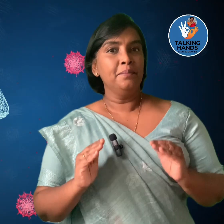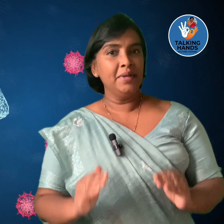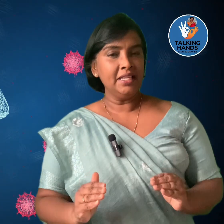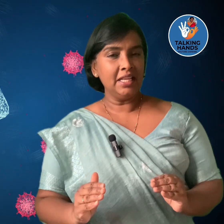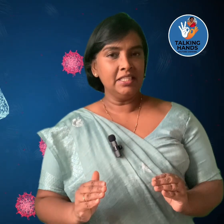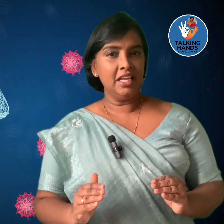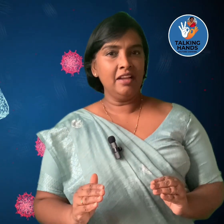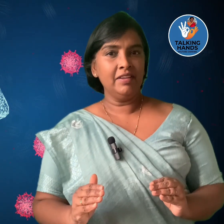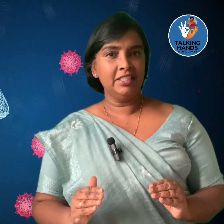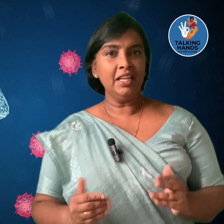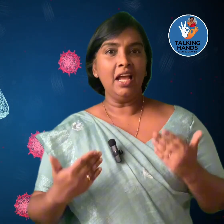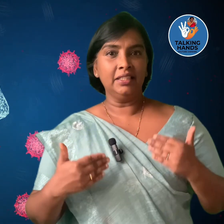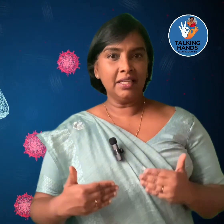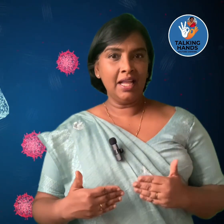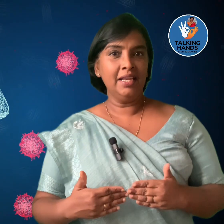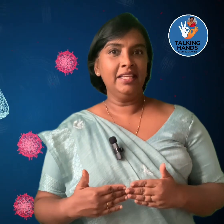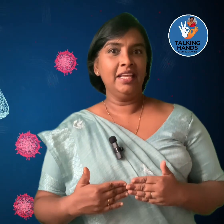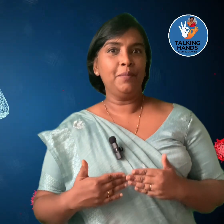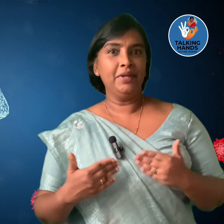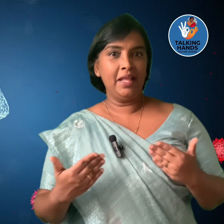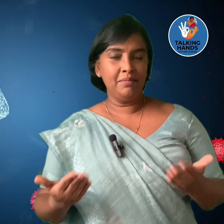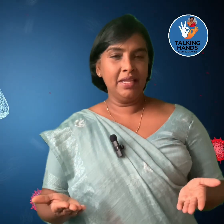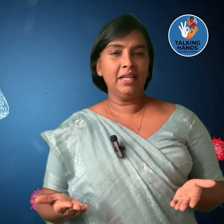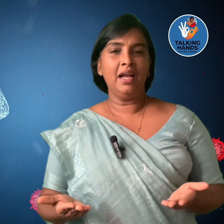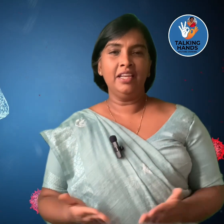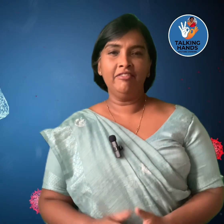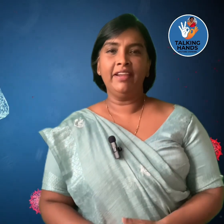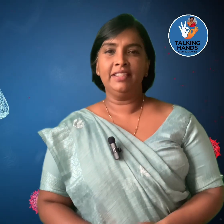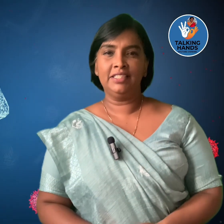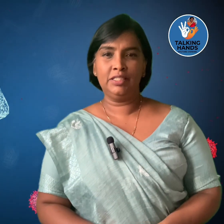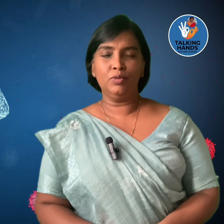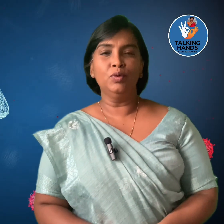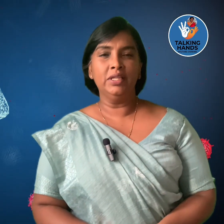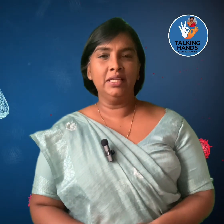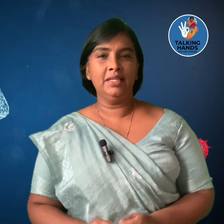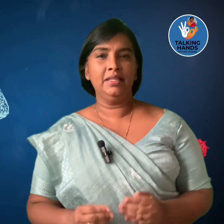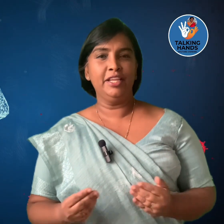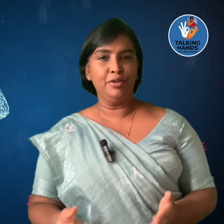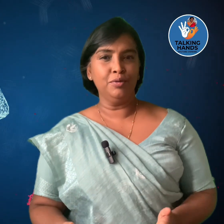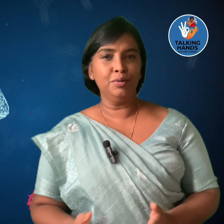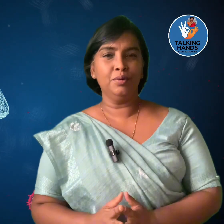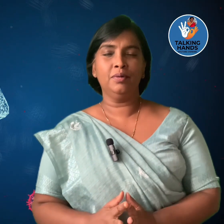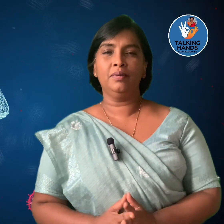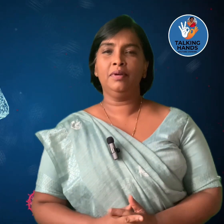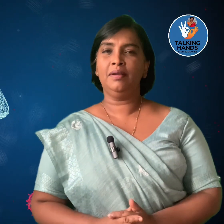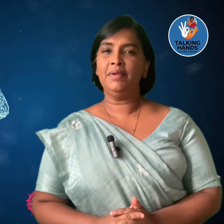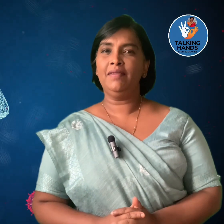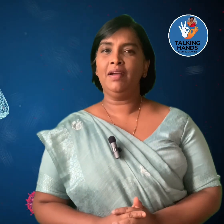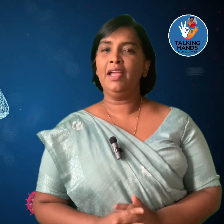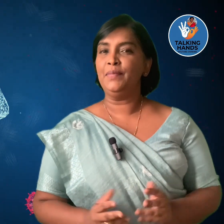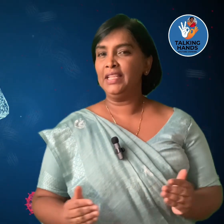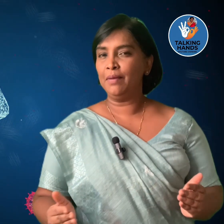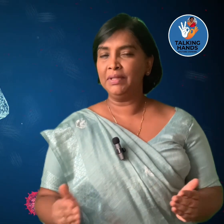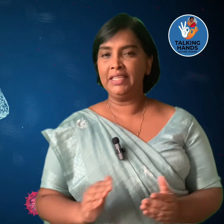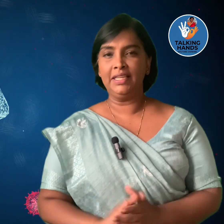මේ සංඥා වචන අද කාලේ අපි දැන් මේ කාලේ වෛරස් උණ ඩෙන්ගු මේවා හැමදේම තියෙන